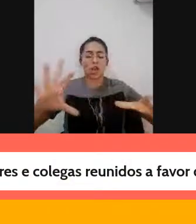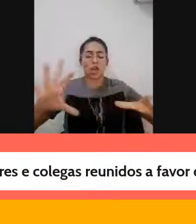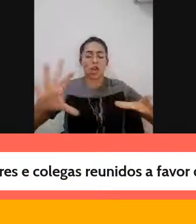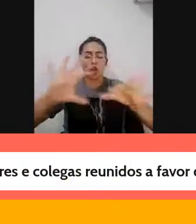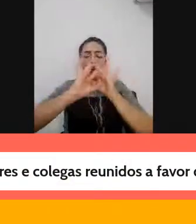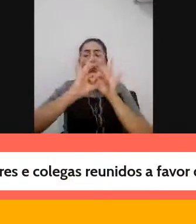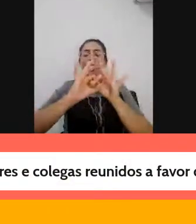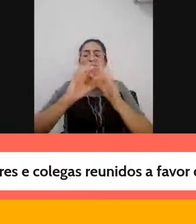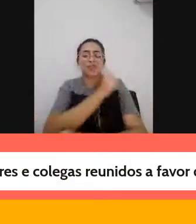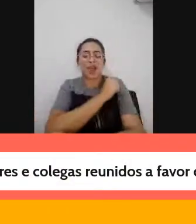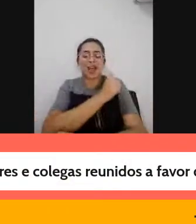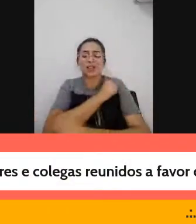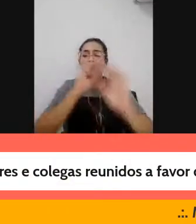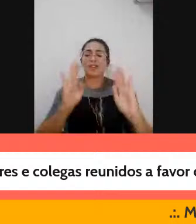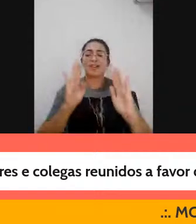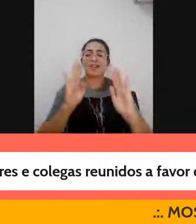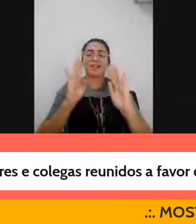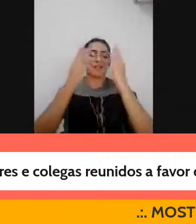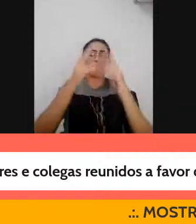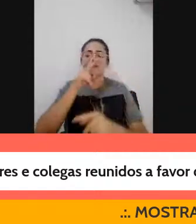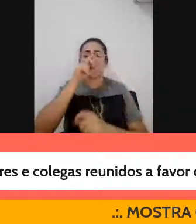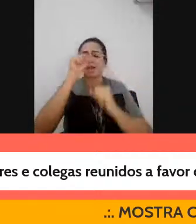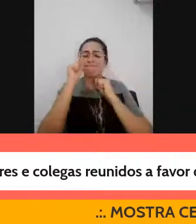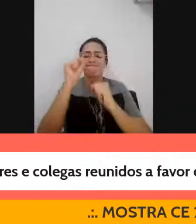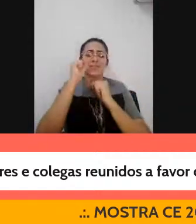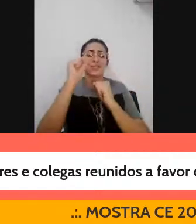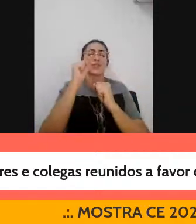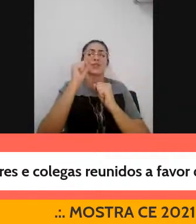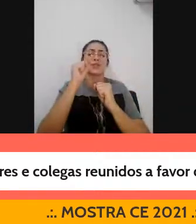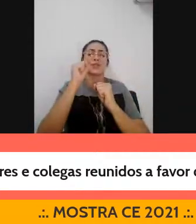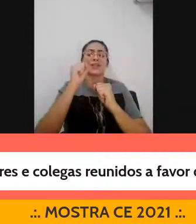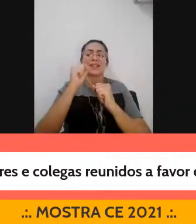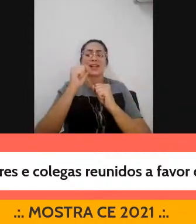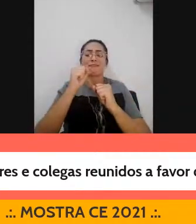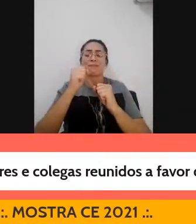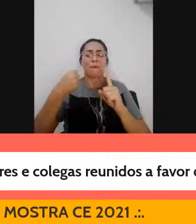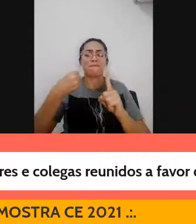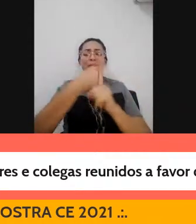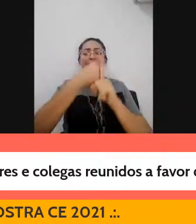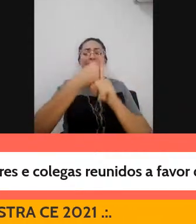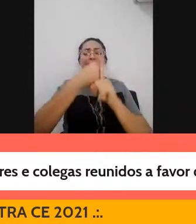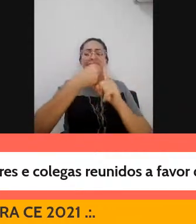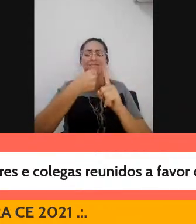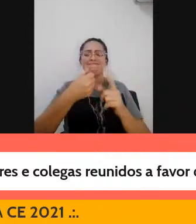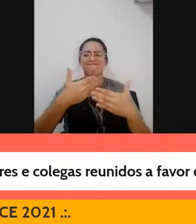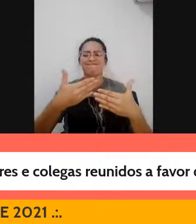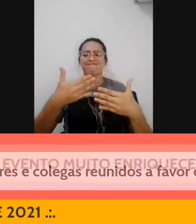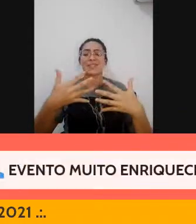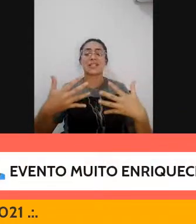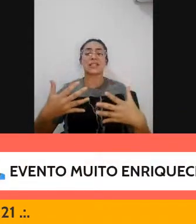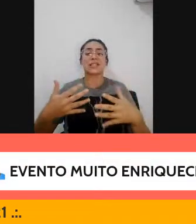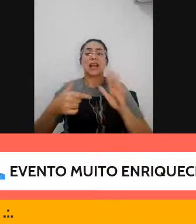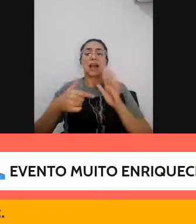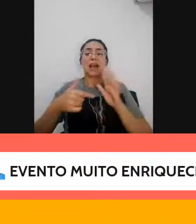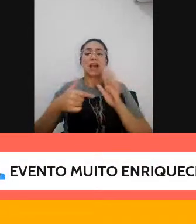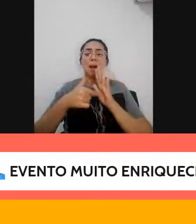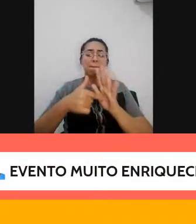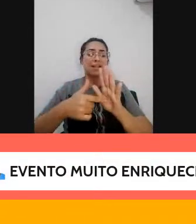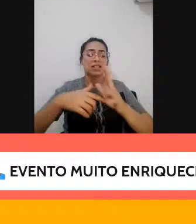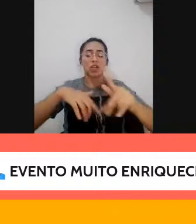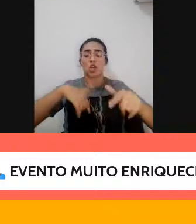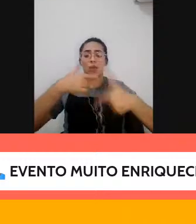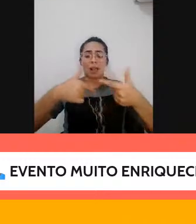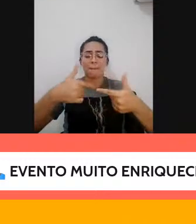os eventos, foi muito forte e muito, né, impactante também. Tanto apresentando trabalhos de